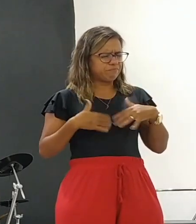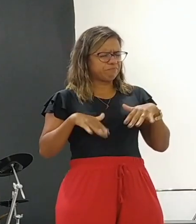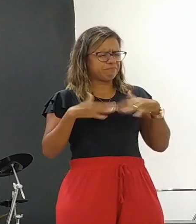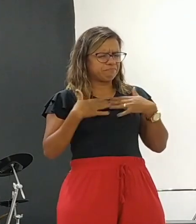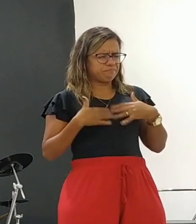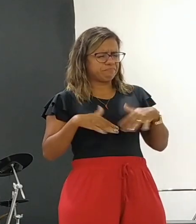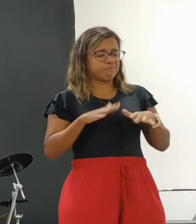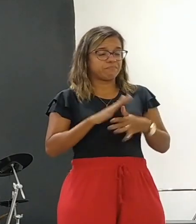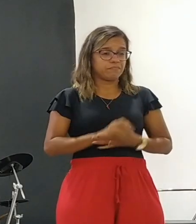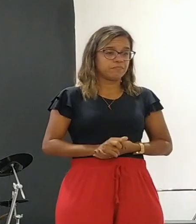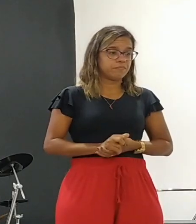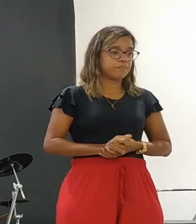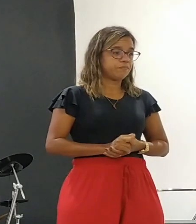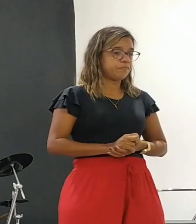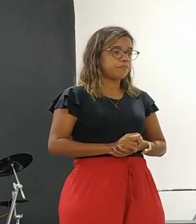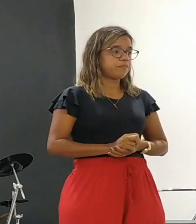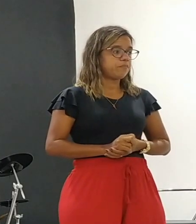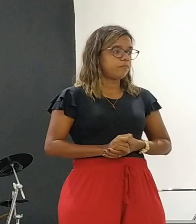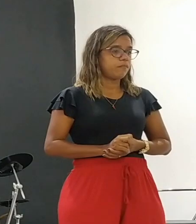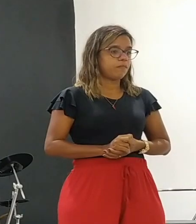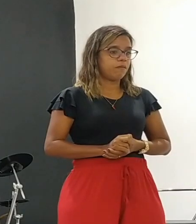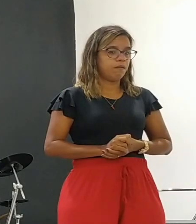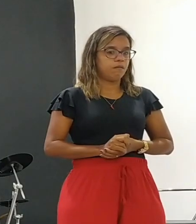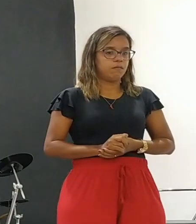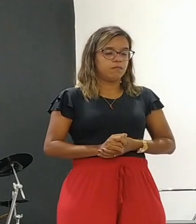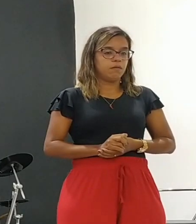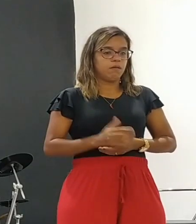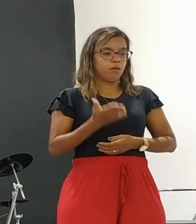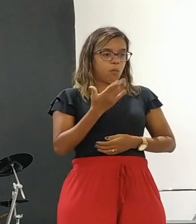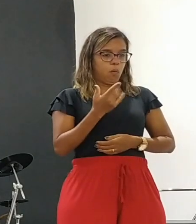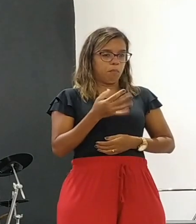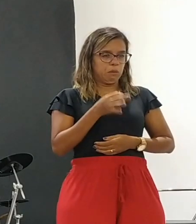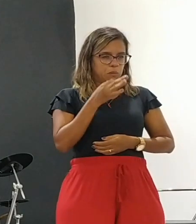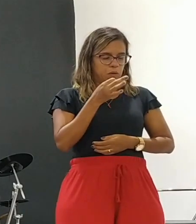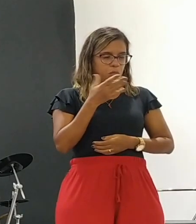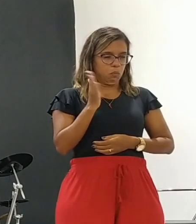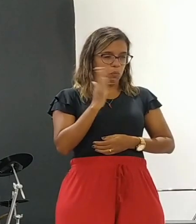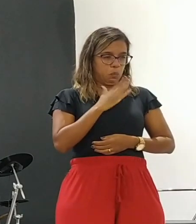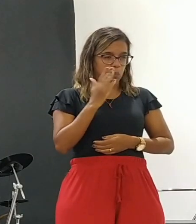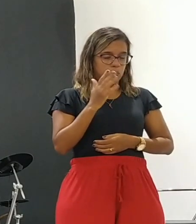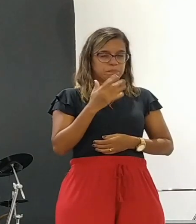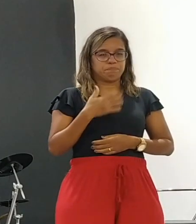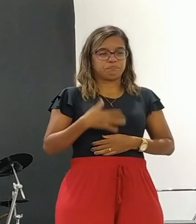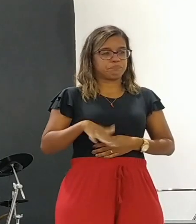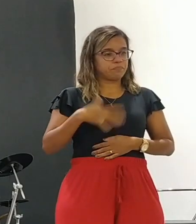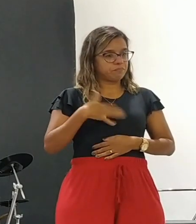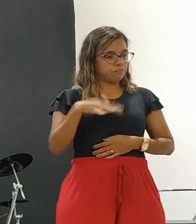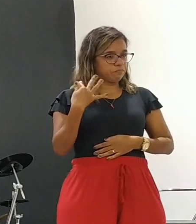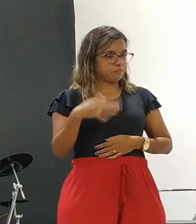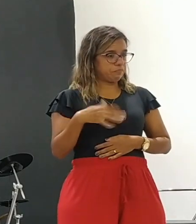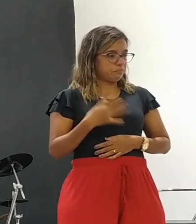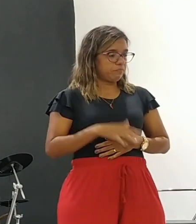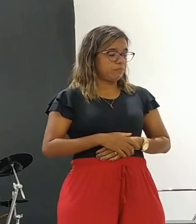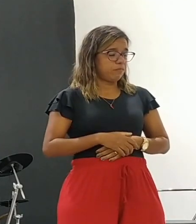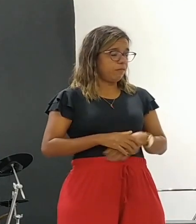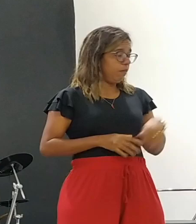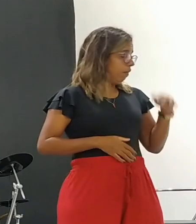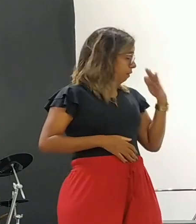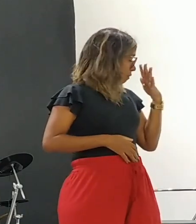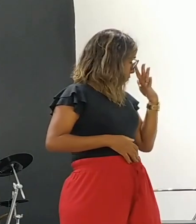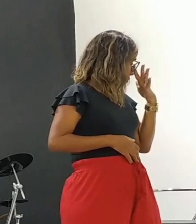Quem come cru, dizia minha mãe, como é que fala? Passa mal. O apressado come cru e passa